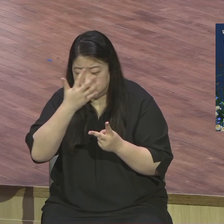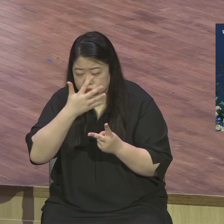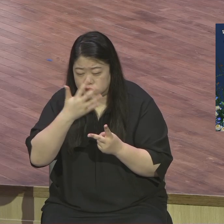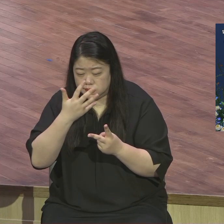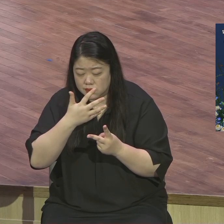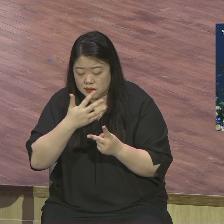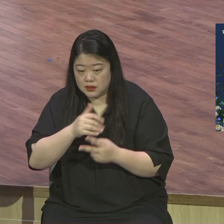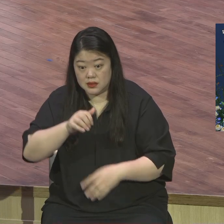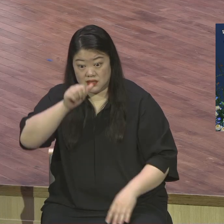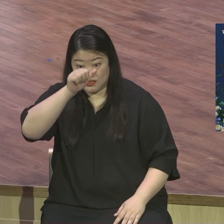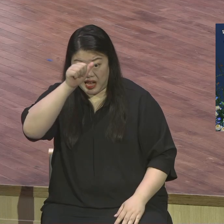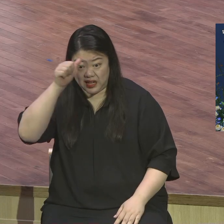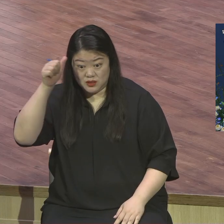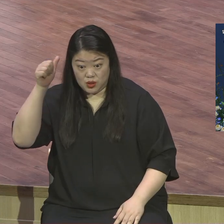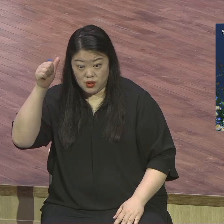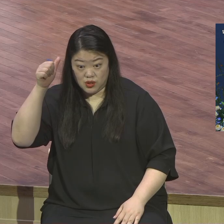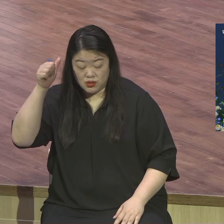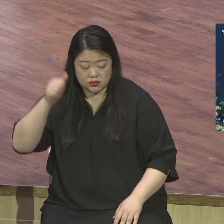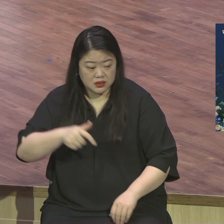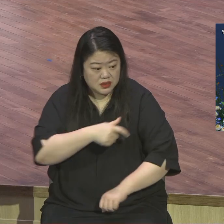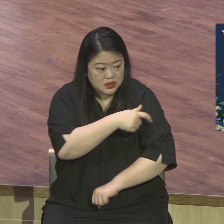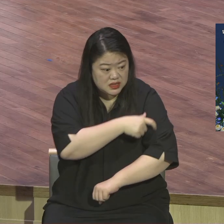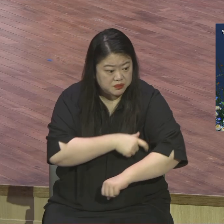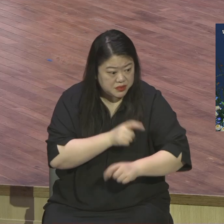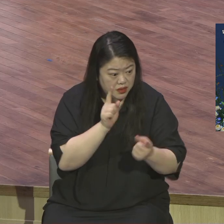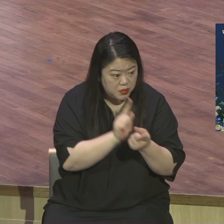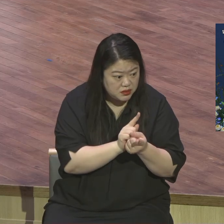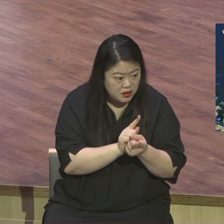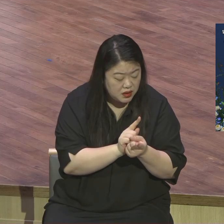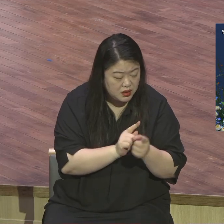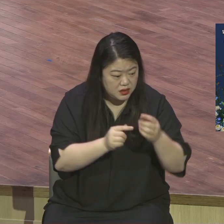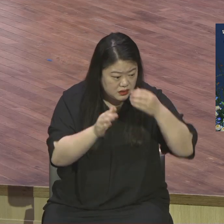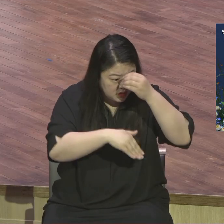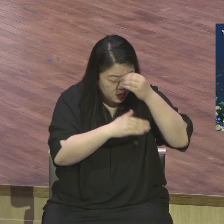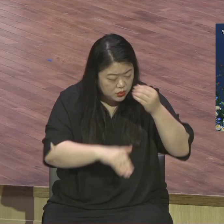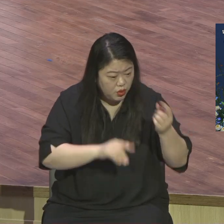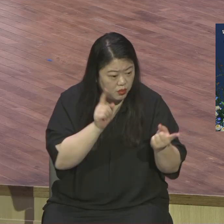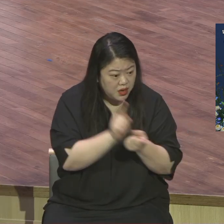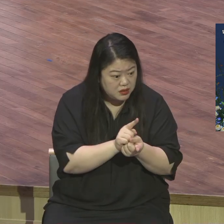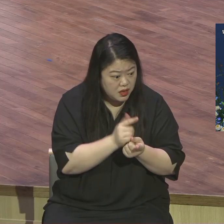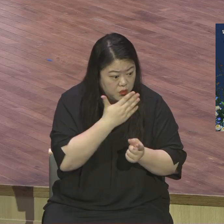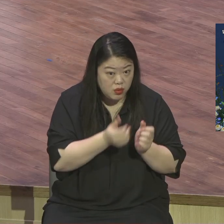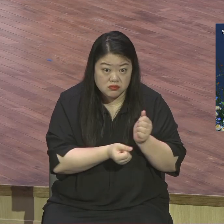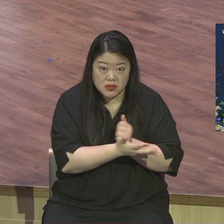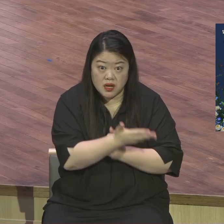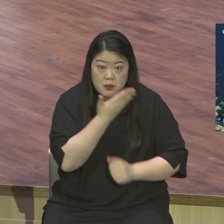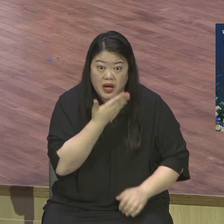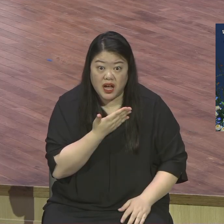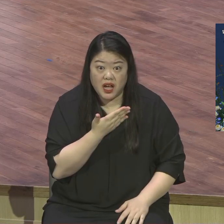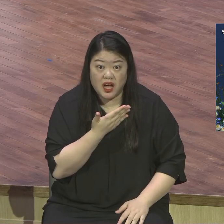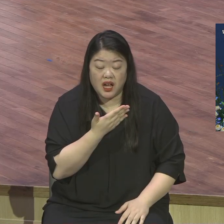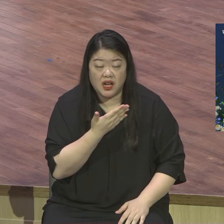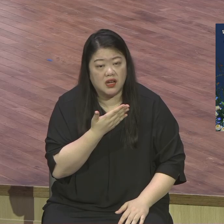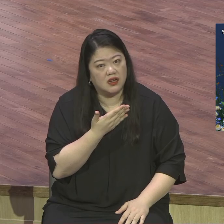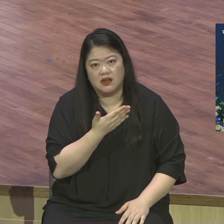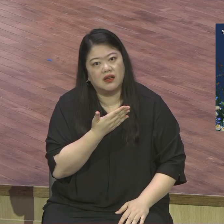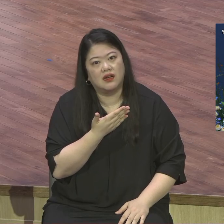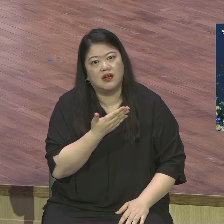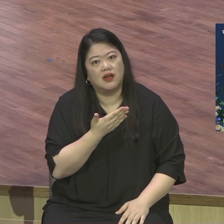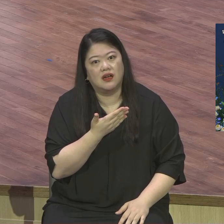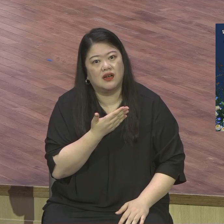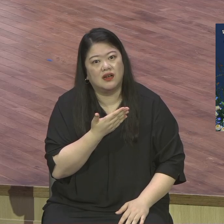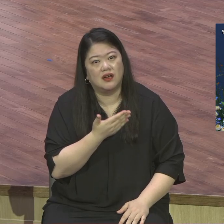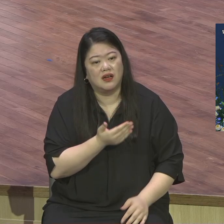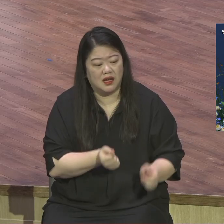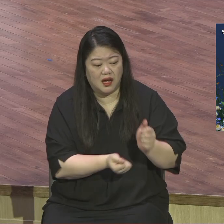빛을 바라라 너희는 빛이니 빛이 이미 빛이 빛이 대략 아니에요 빛이에요 빛인데 빛을 바라야